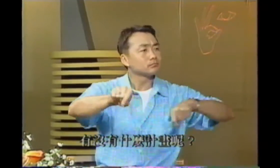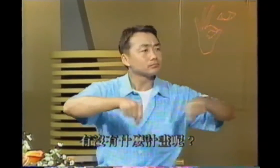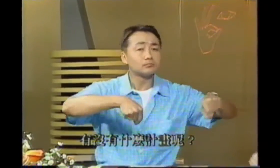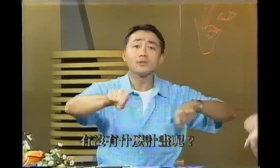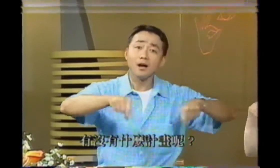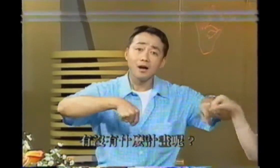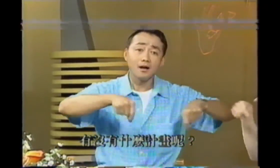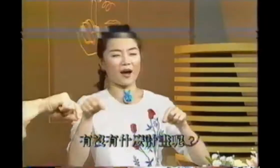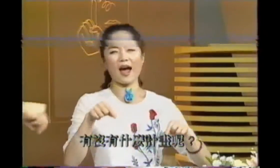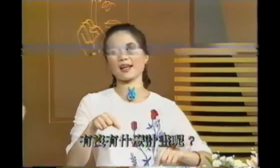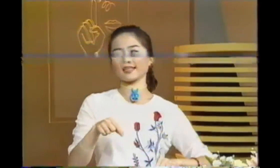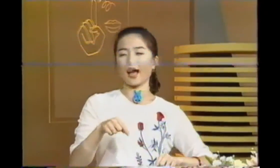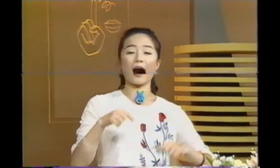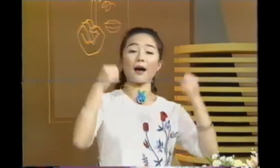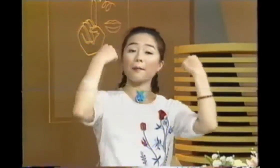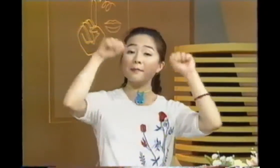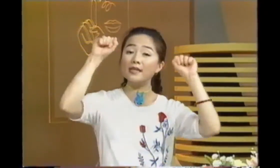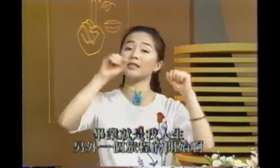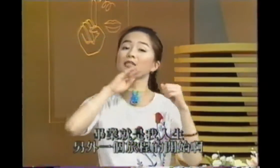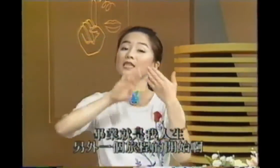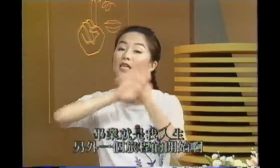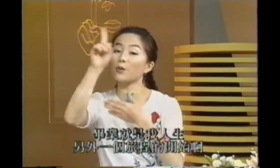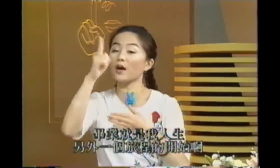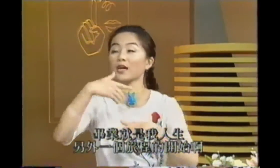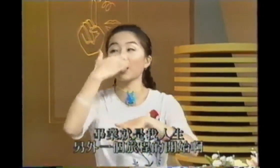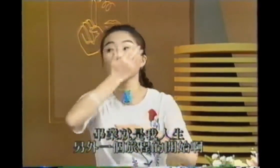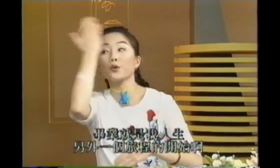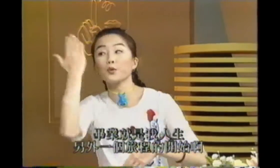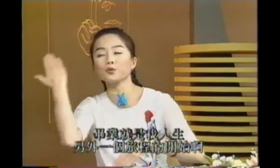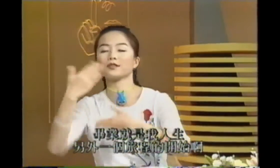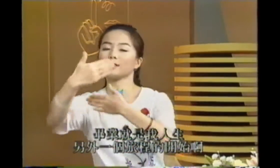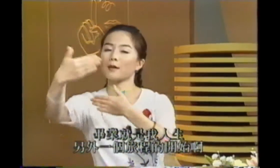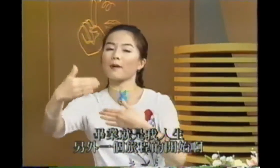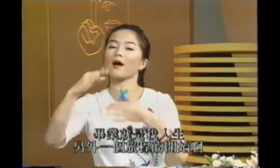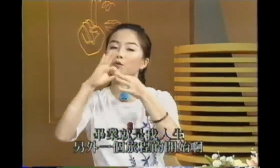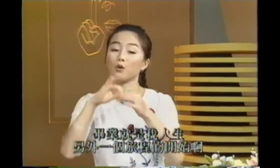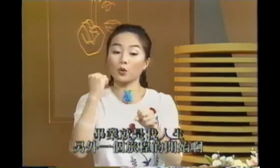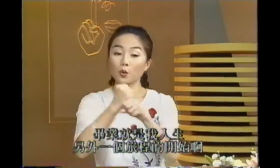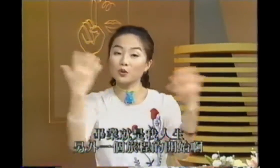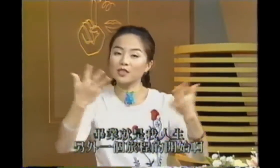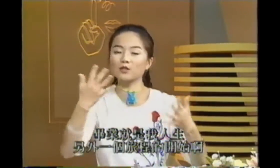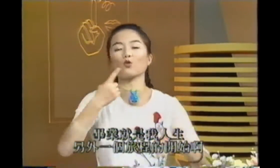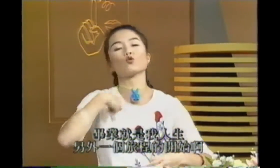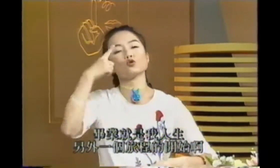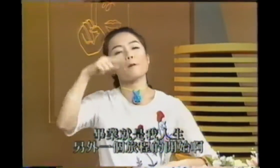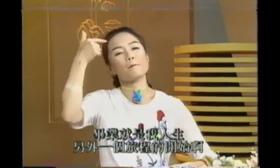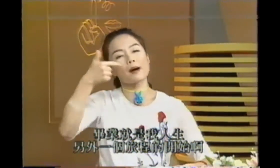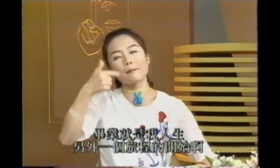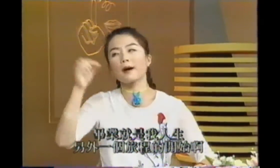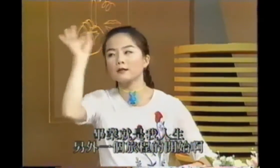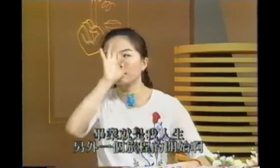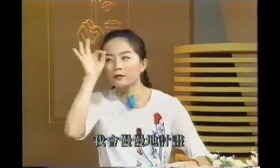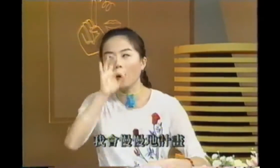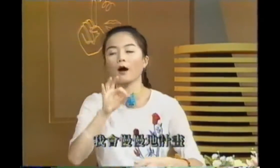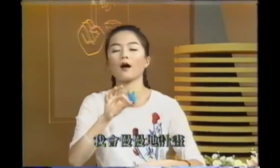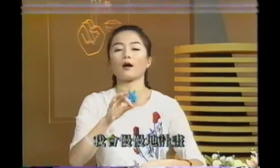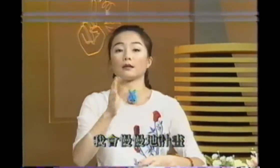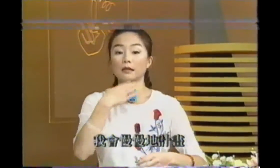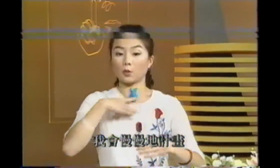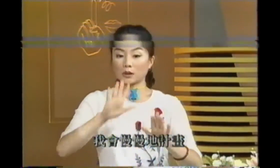么计划呢？ 哎呀，毕业啊，就是我人生另外一个旅程的开始啊。我呢，会慢慢